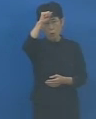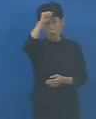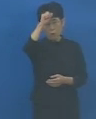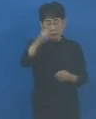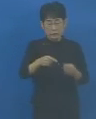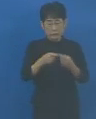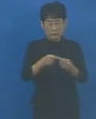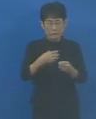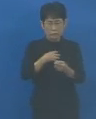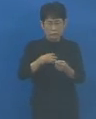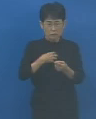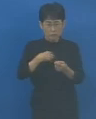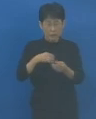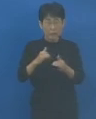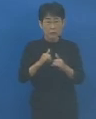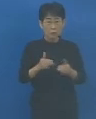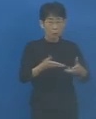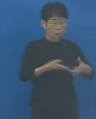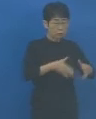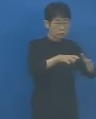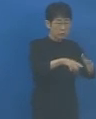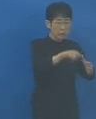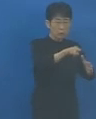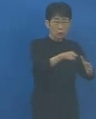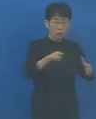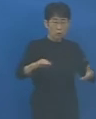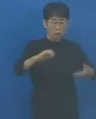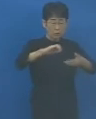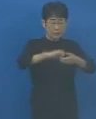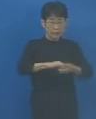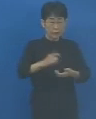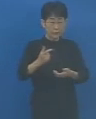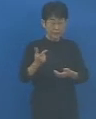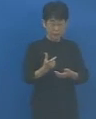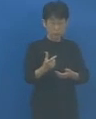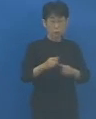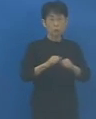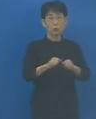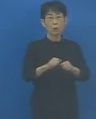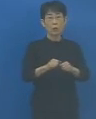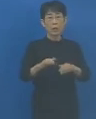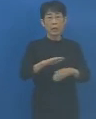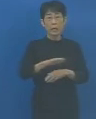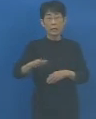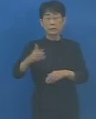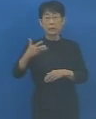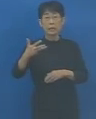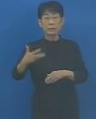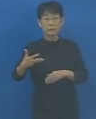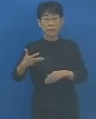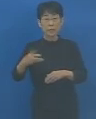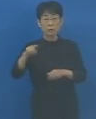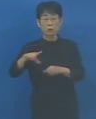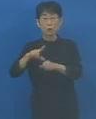々、ふるさととの絆というのをしっかりやろうと。で平成8年に当時の西尾知事が